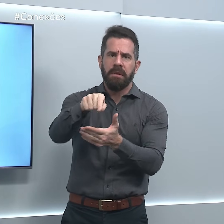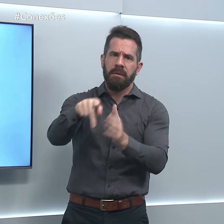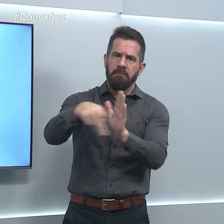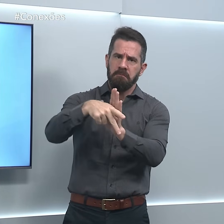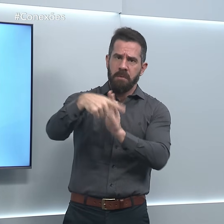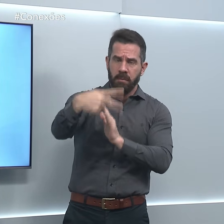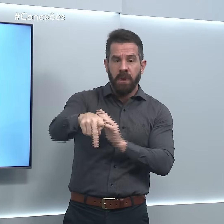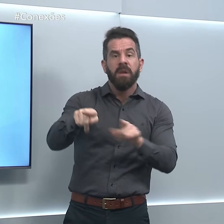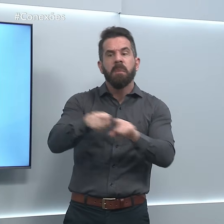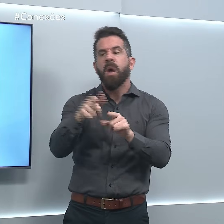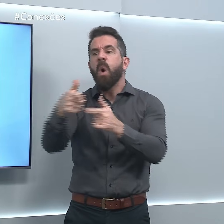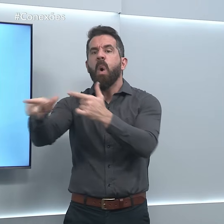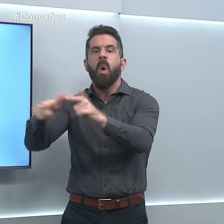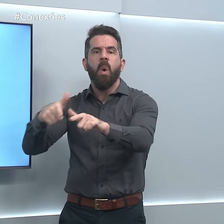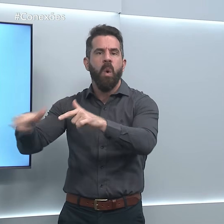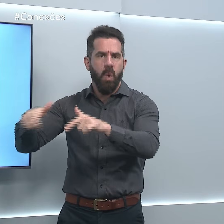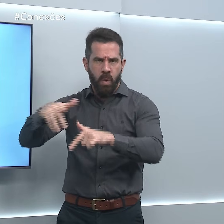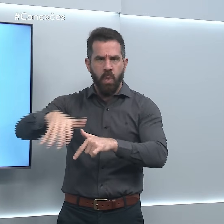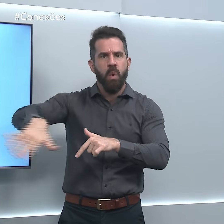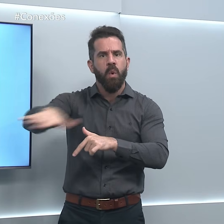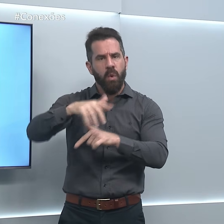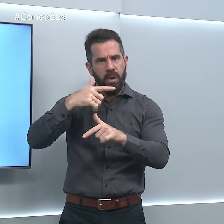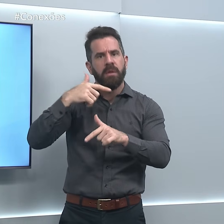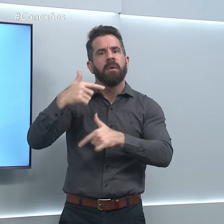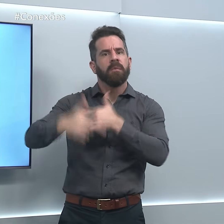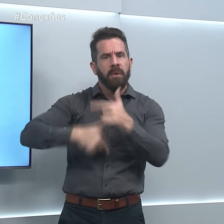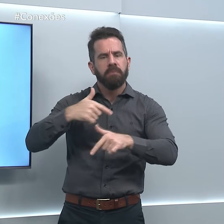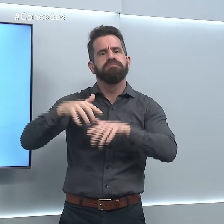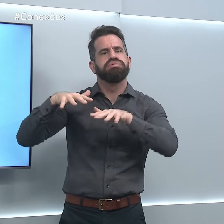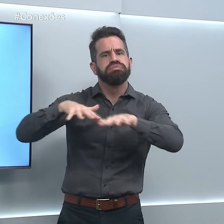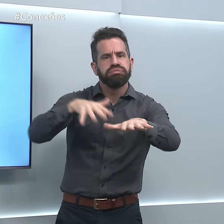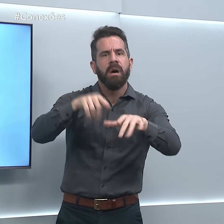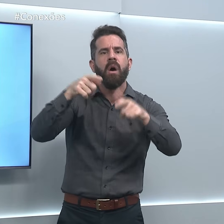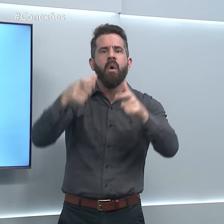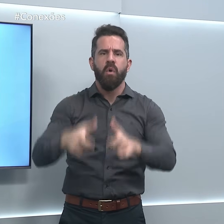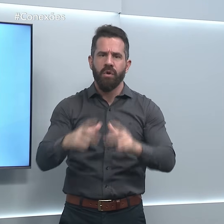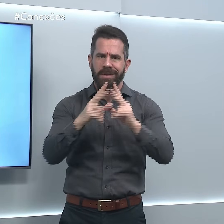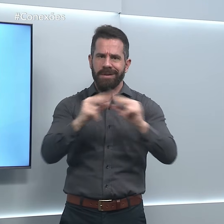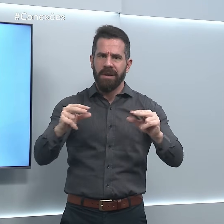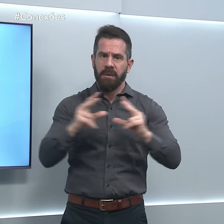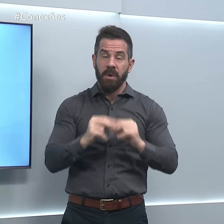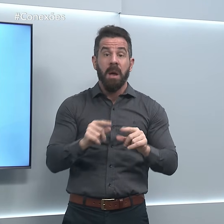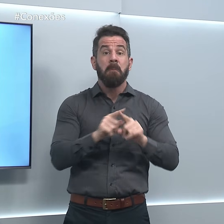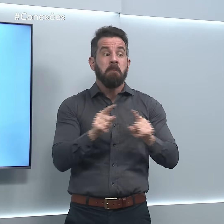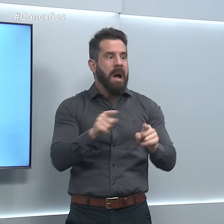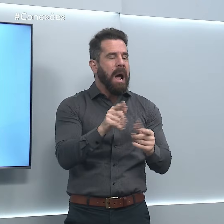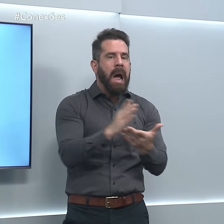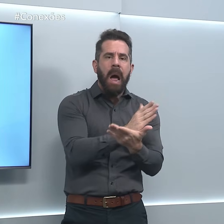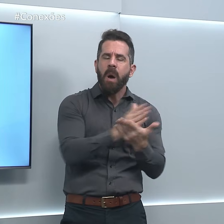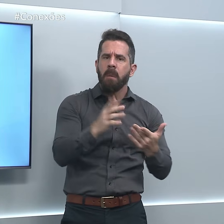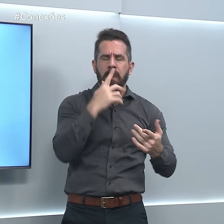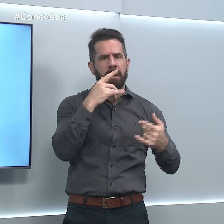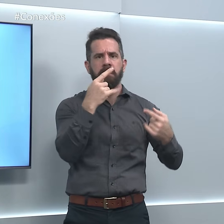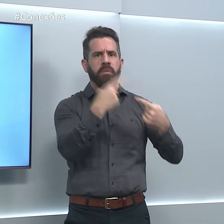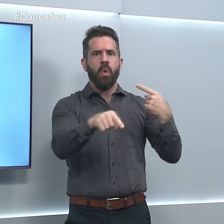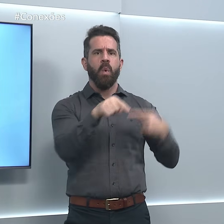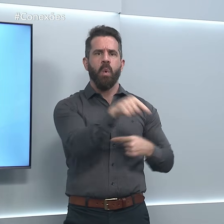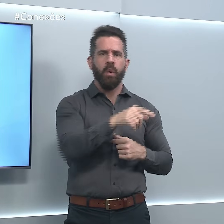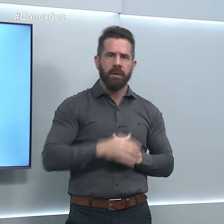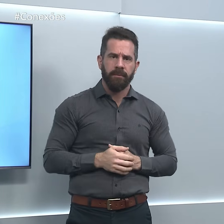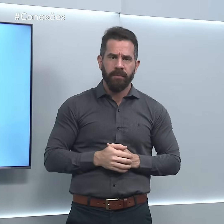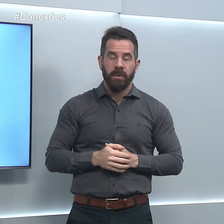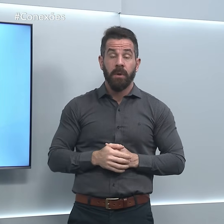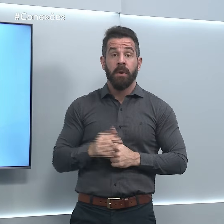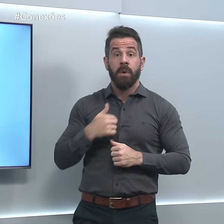que atuam no Líbano. E essa medida gerou fortes divisões no país. Já o gabinete de Netanyahu afirmou que